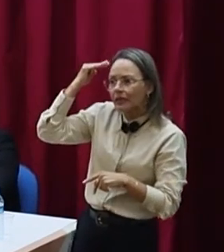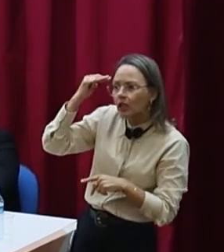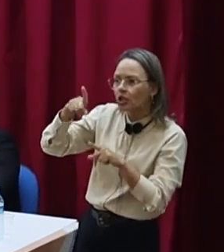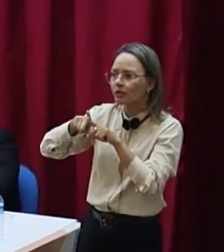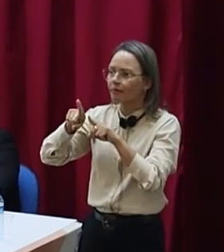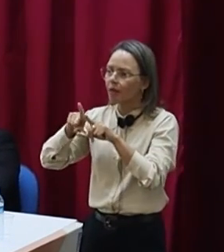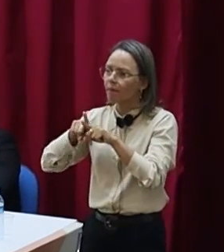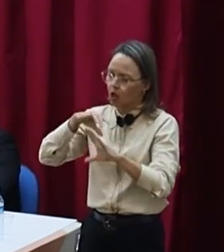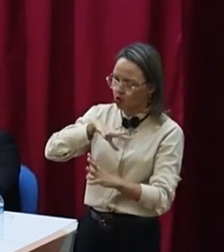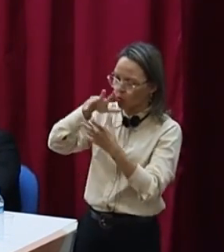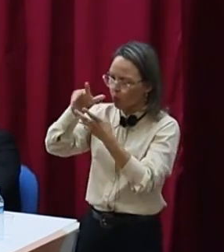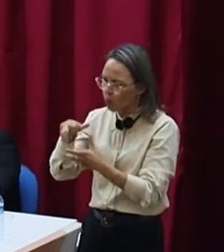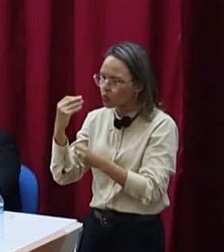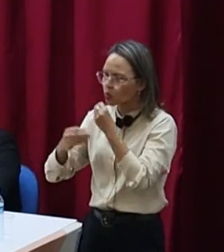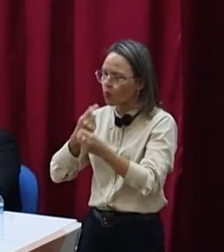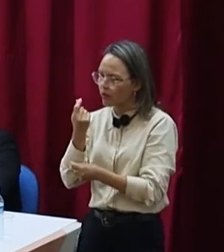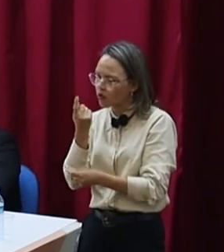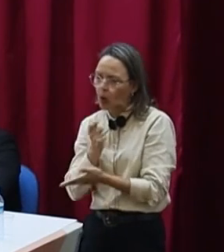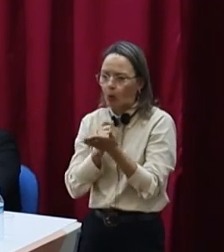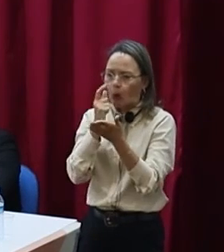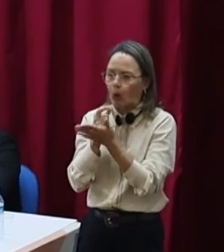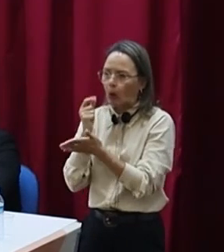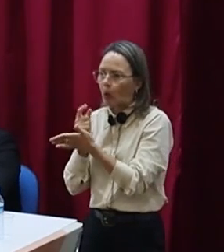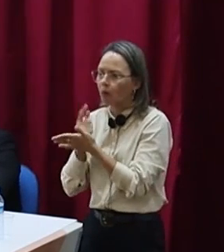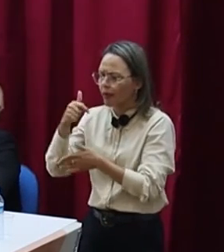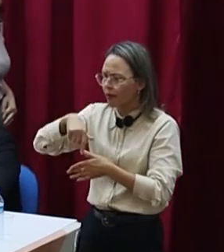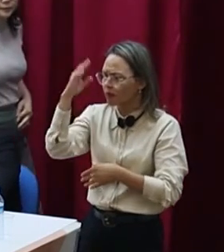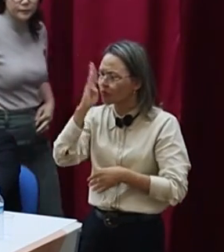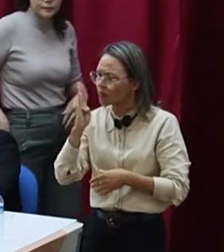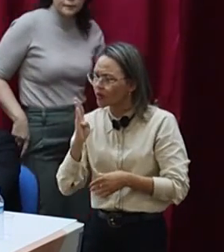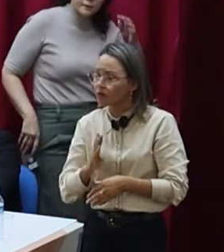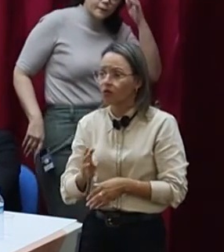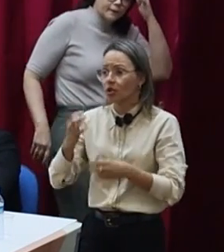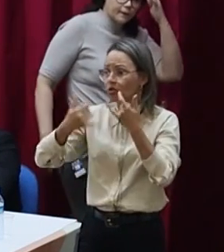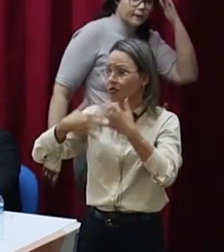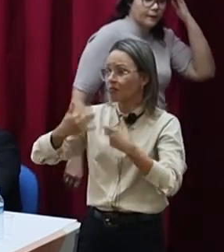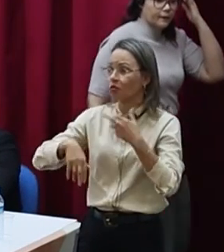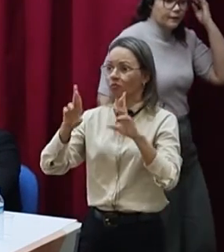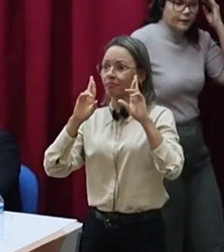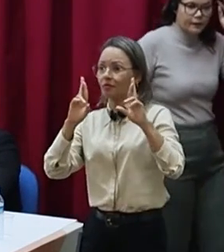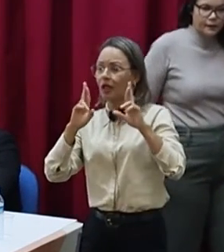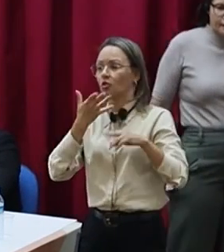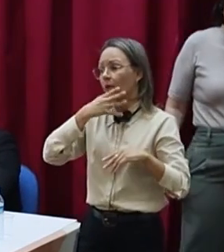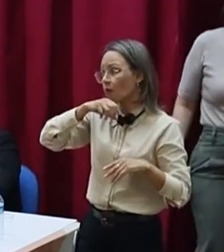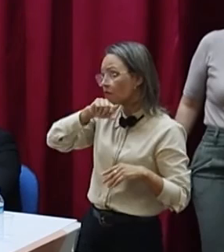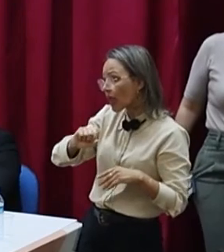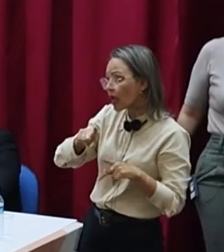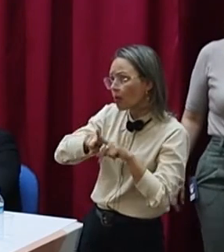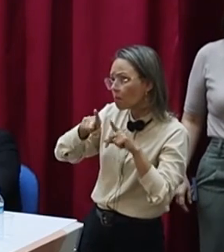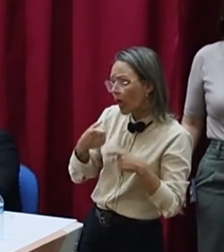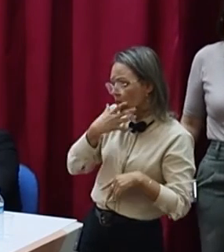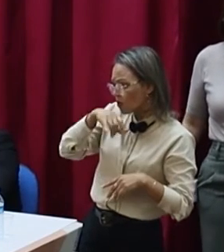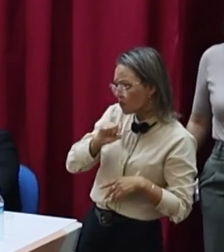esperança no mundo mais materialista, né? E aqui no Brasil a gente fala muito sobre o esperançar de Paulo Freire, mas Freire